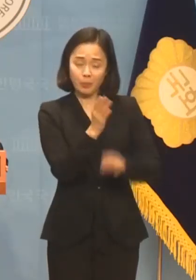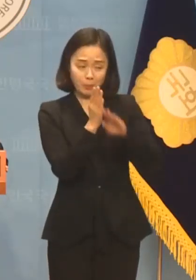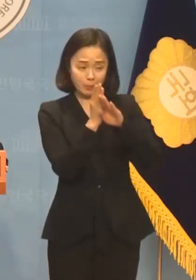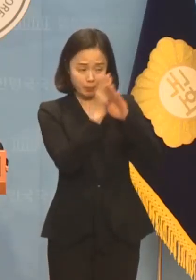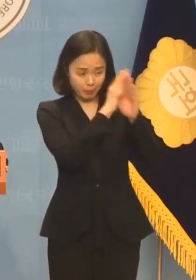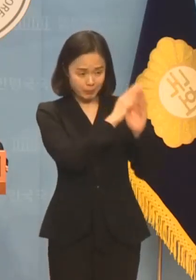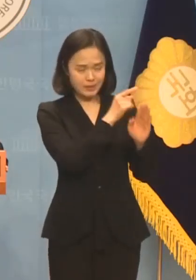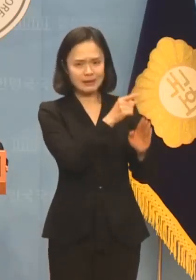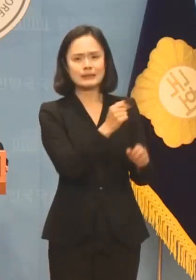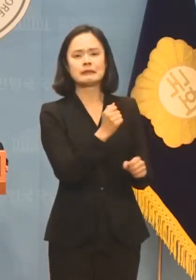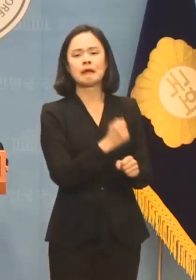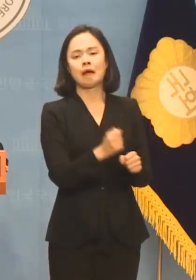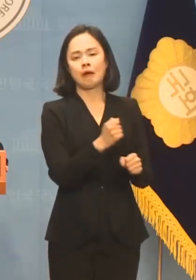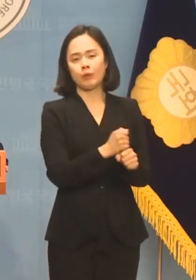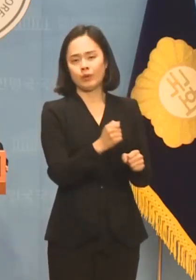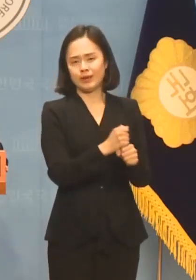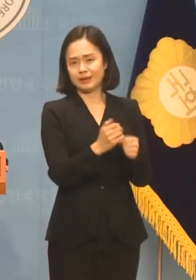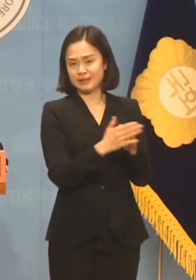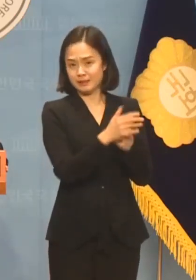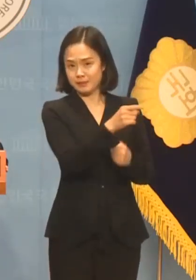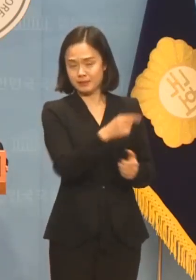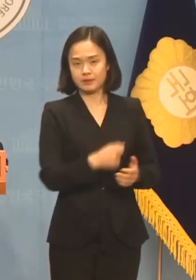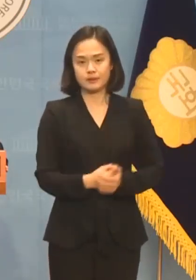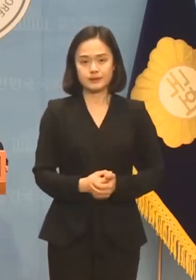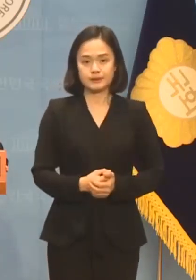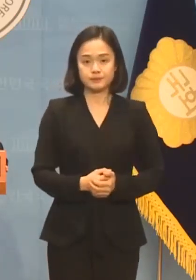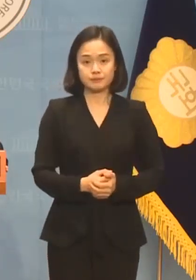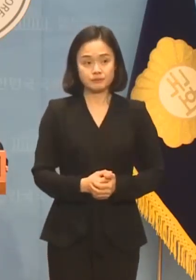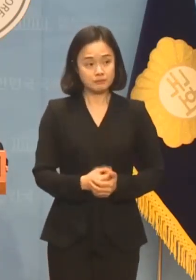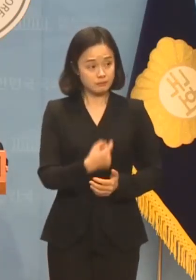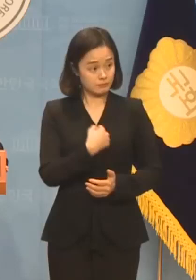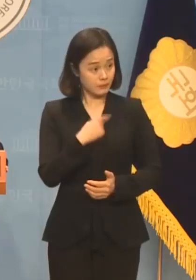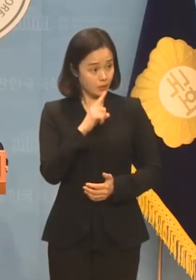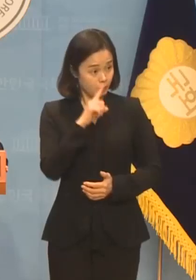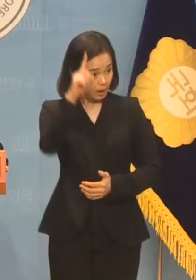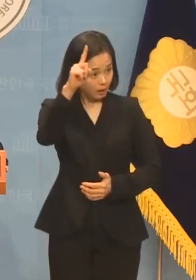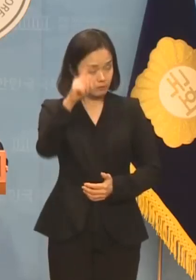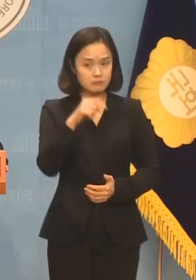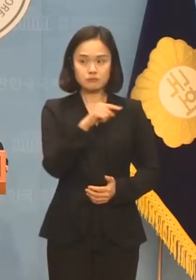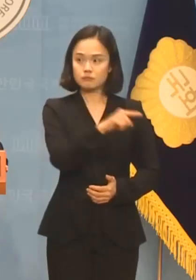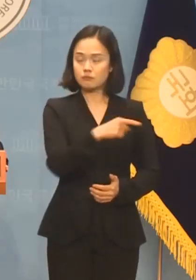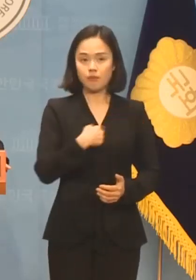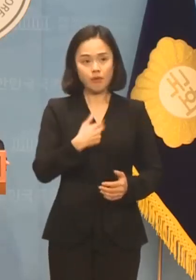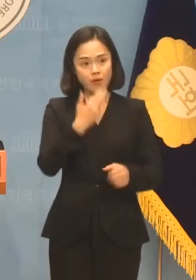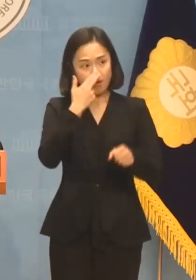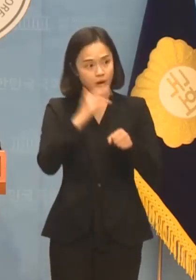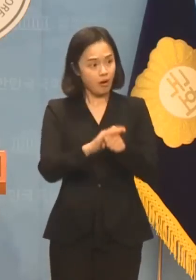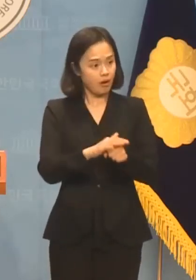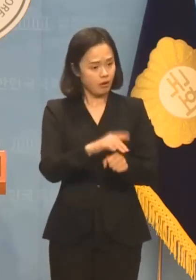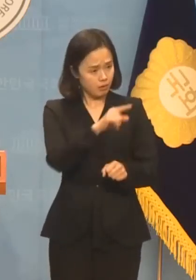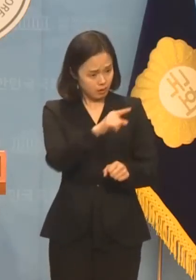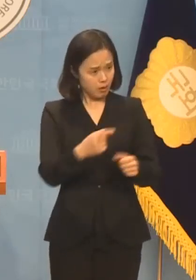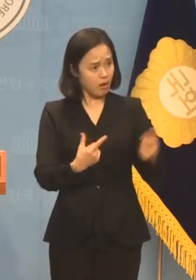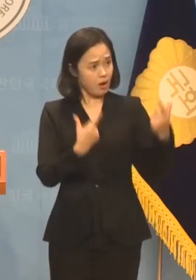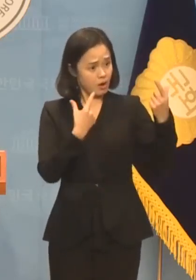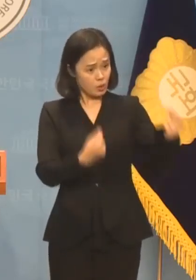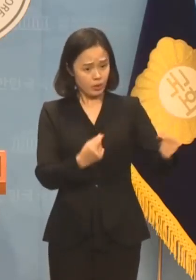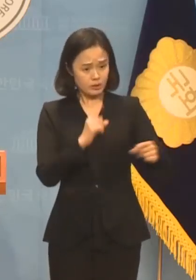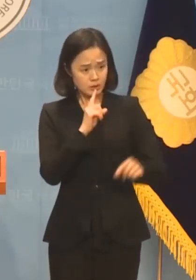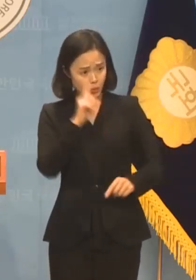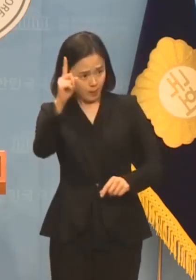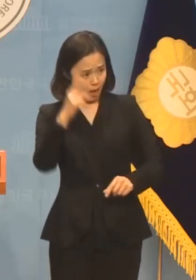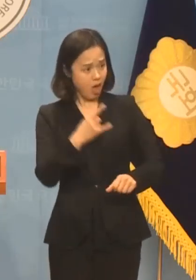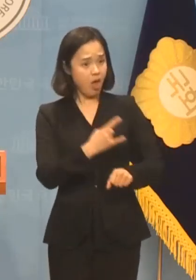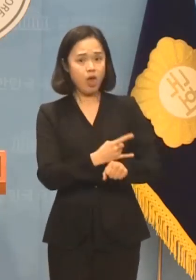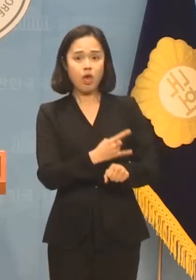받아들이겠습니다. 고발이 이루어질 경우 곧바로 무고죄로 맞고소하겠습니다. 탄핵 정국을